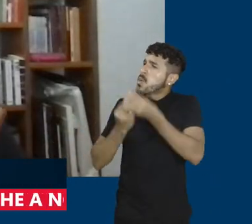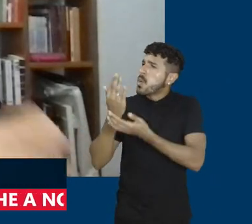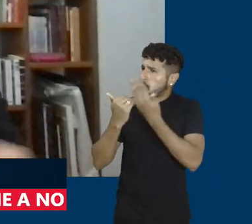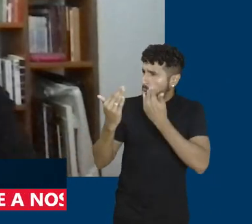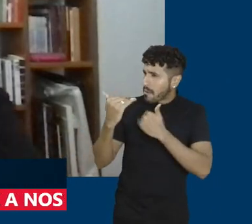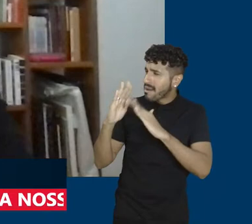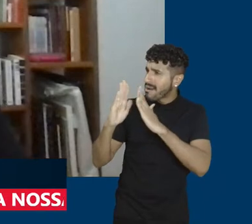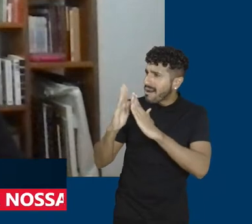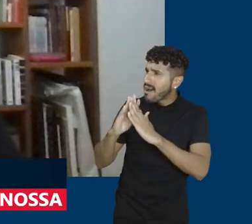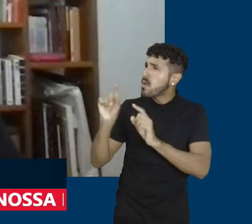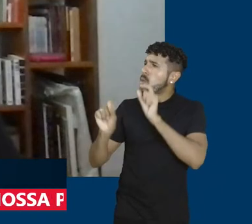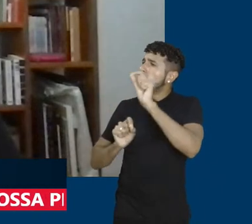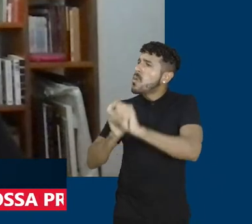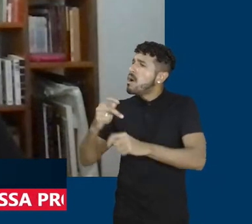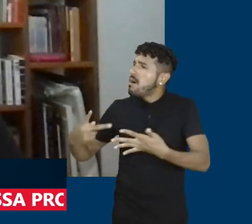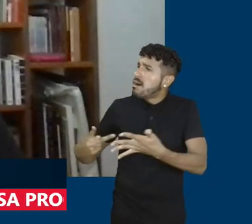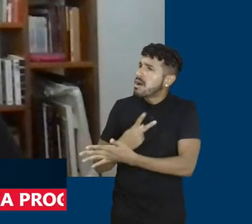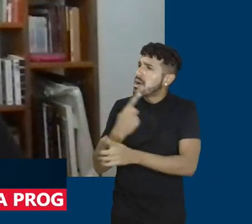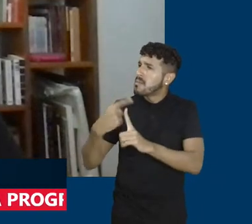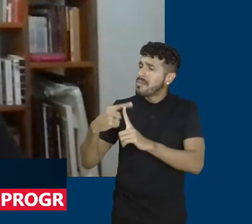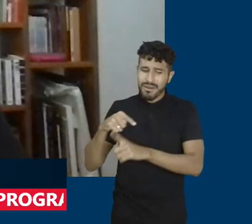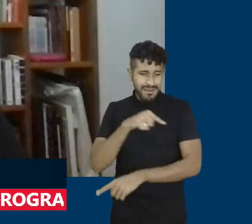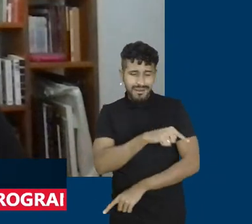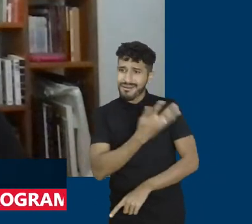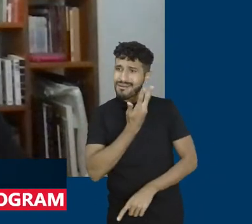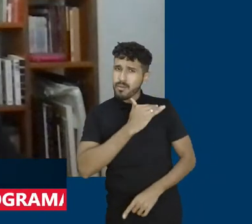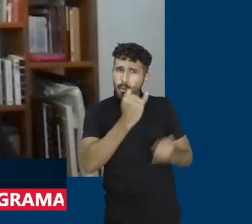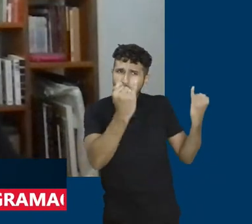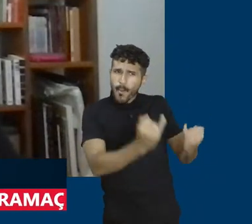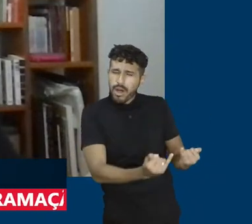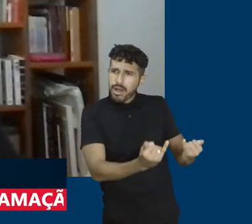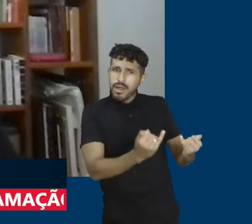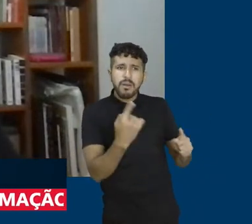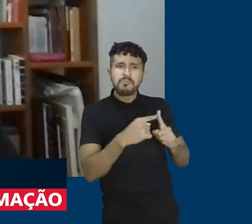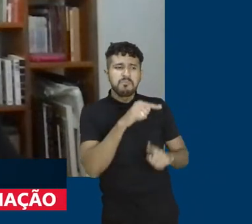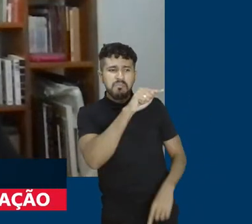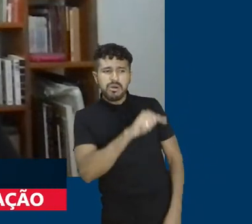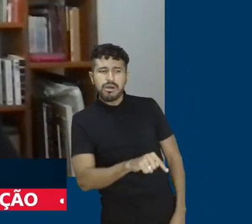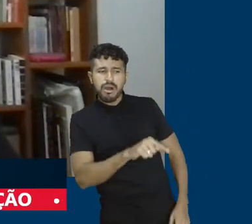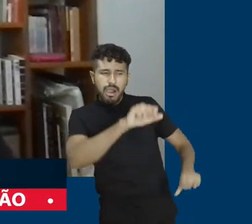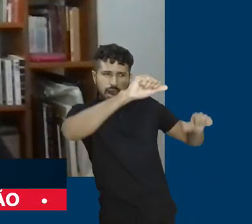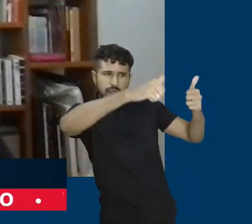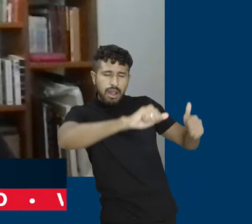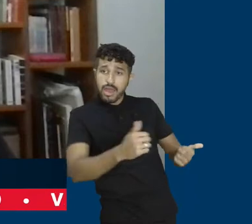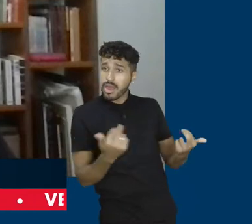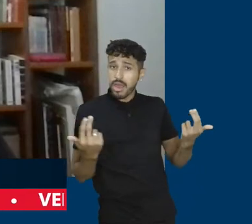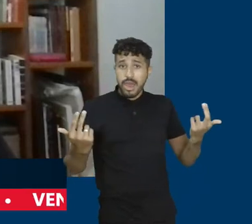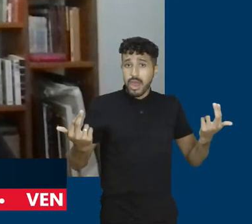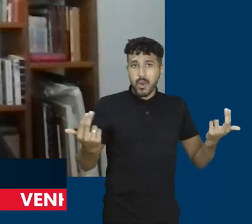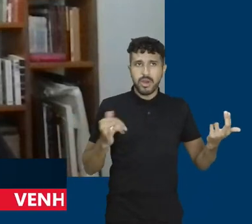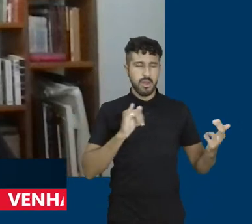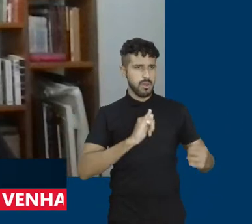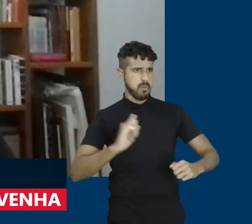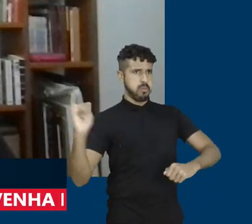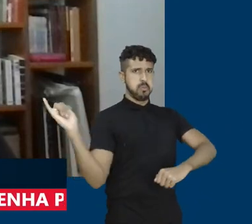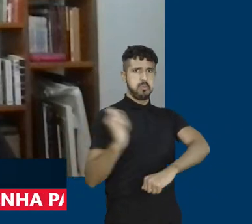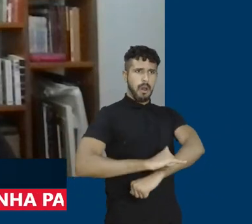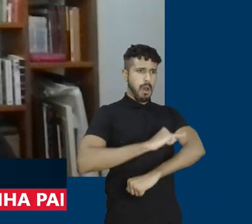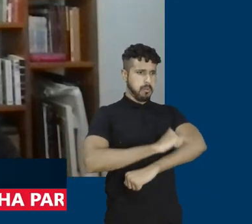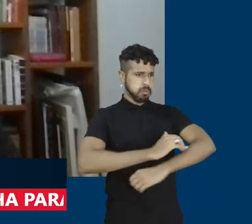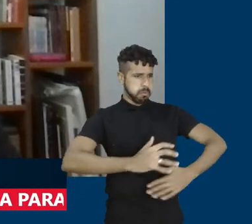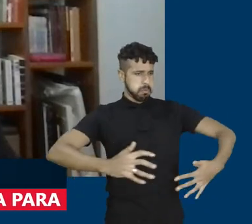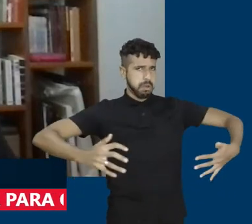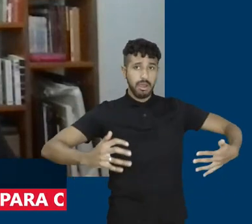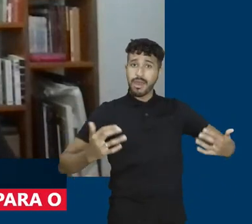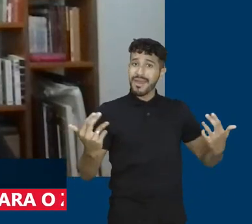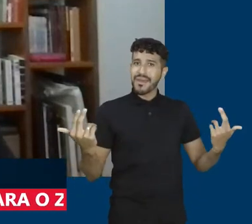em casa? O que está acontecendo? Vamos tentar entender por que, que essa criança está perdendo peso. A mesma coisa se estivesse ganhando peso acima do que